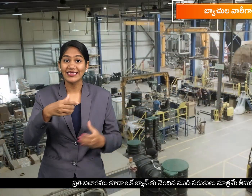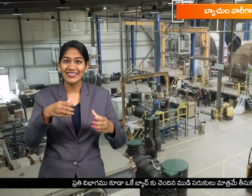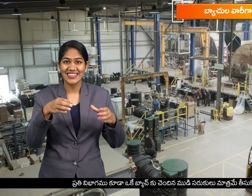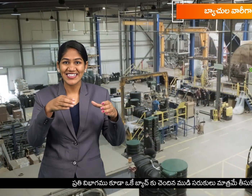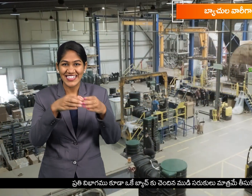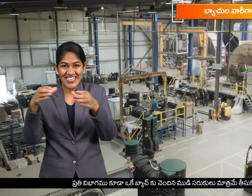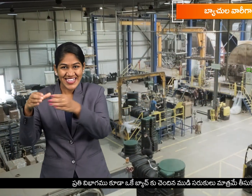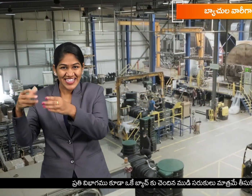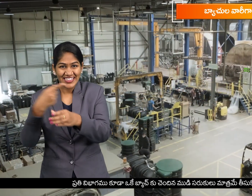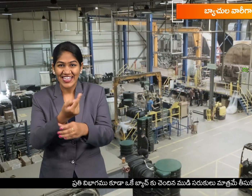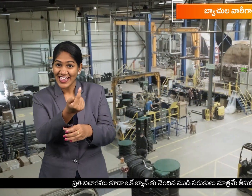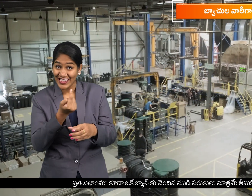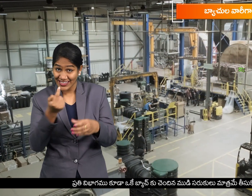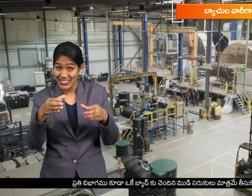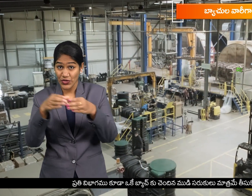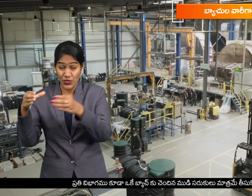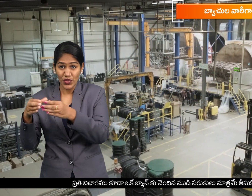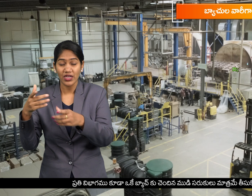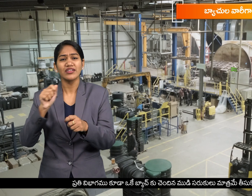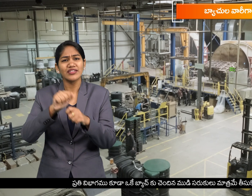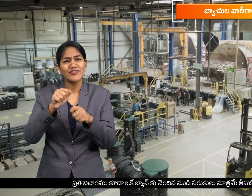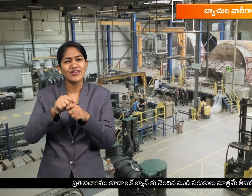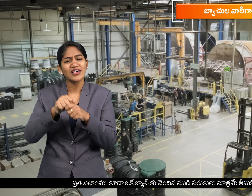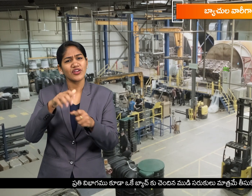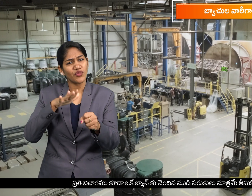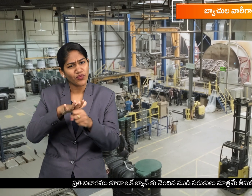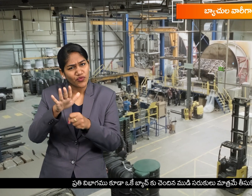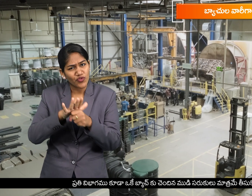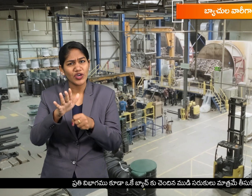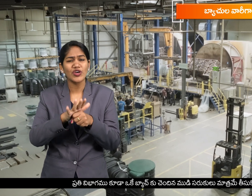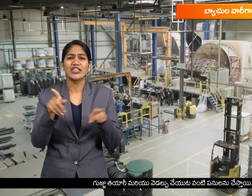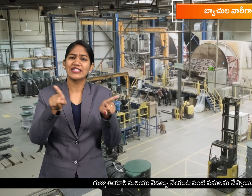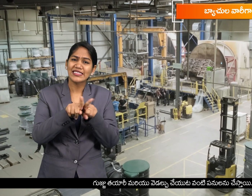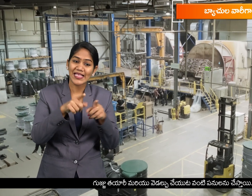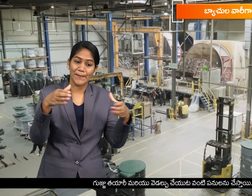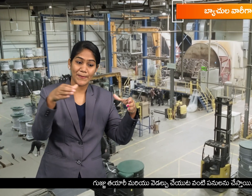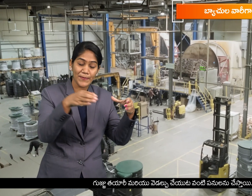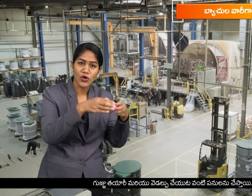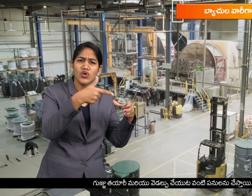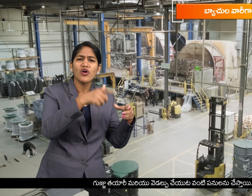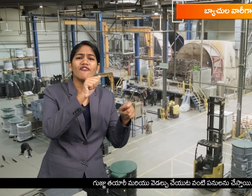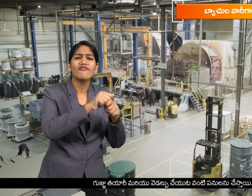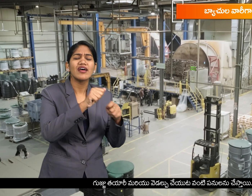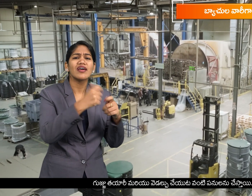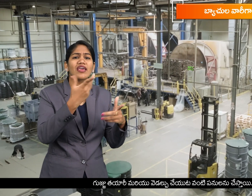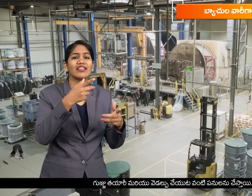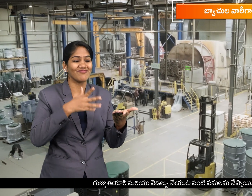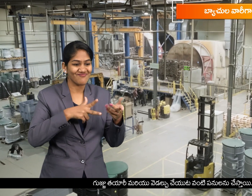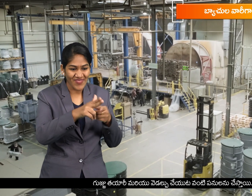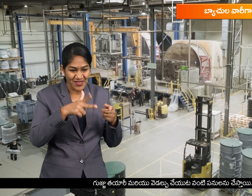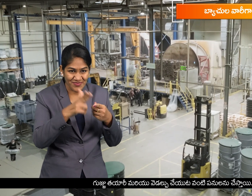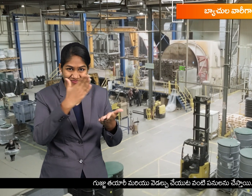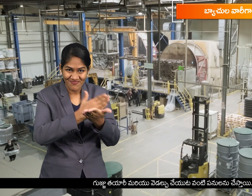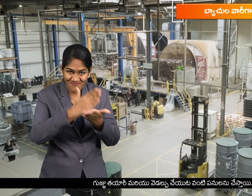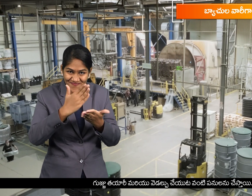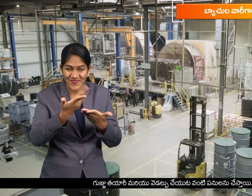ప్రతి విభాగం కూడా ఒకే బ్యాచ్కు చెందిన ముడి సరుకులు మాత్రమే తీసుకొని కోసి గుజ్జు తయారీ మరియు వెడల్పు చేయటం వంటి పనులు